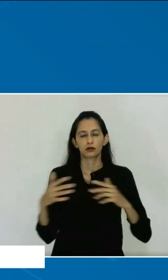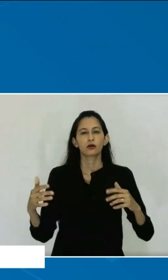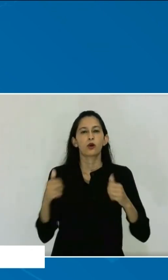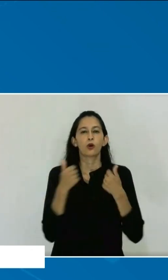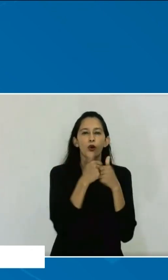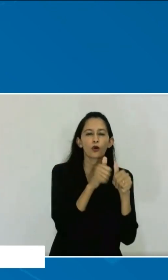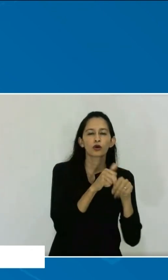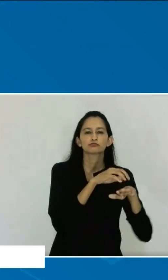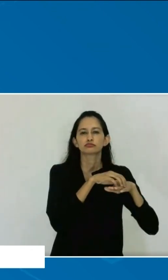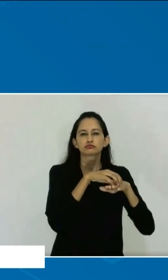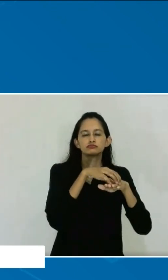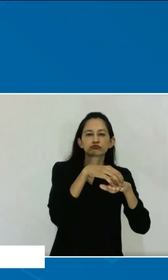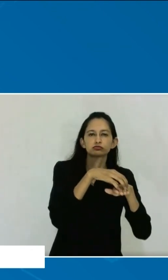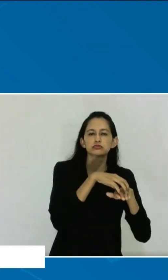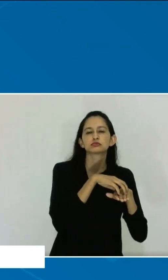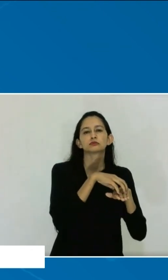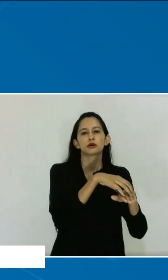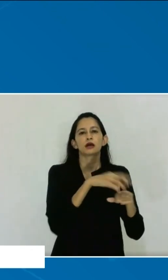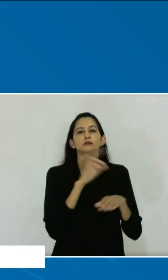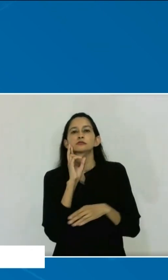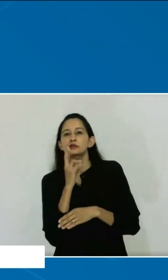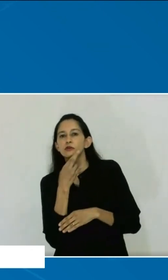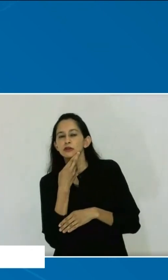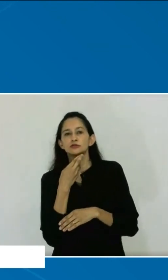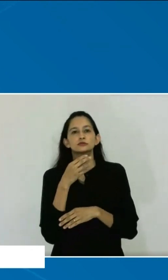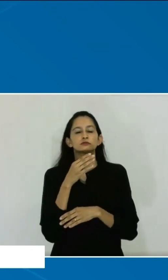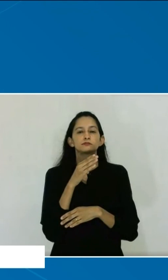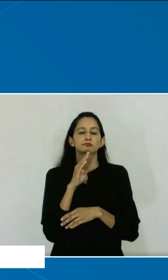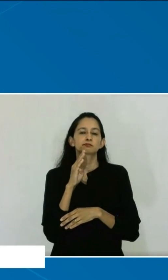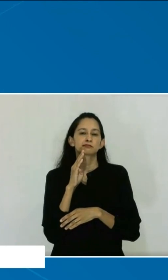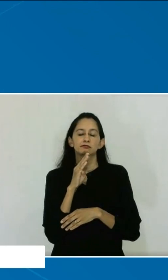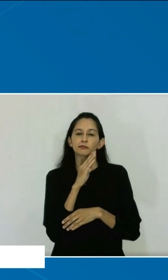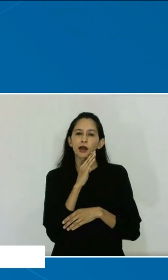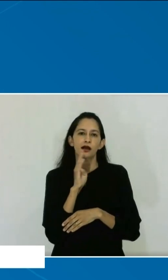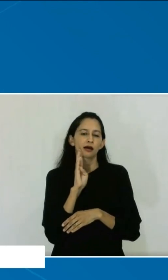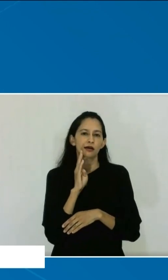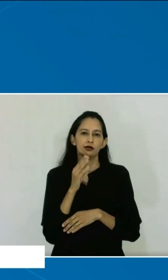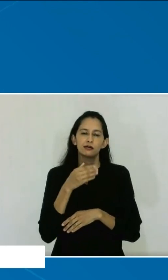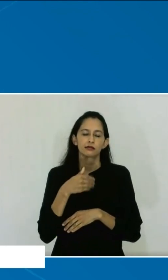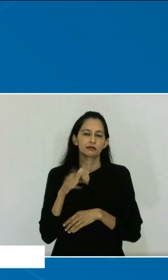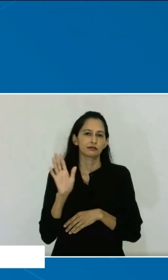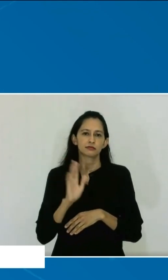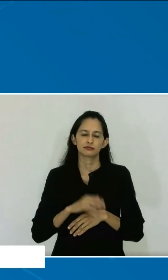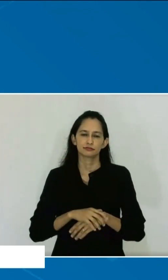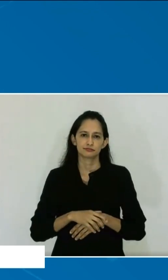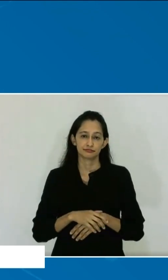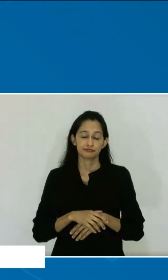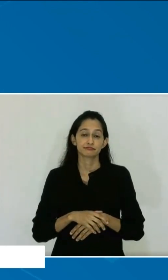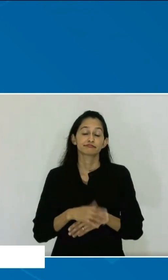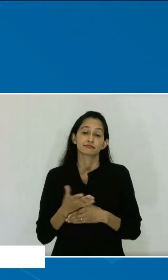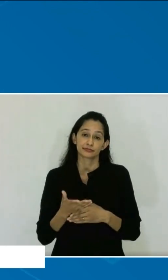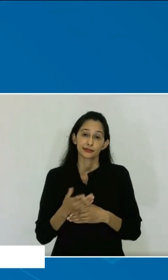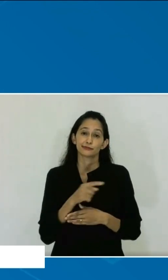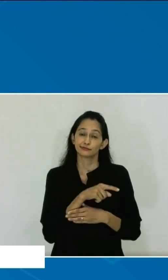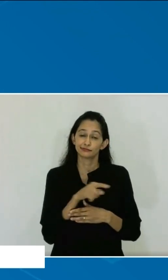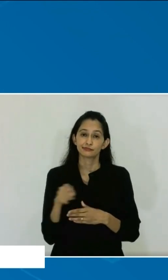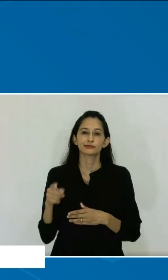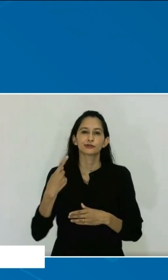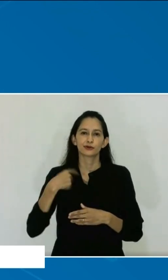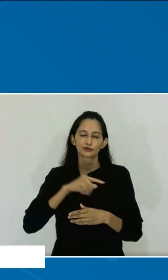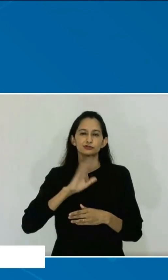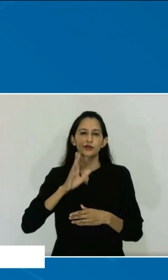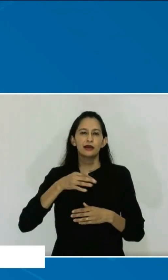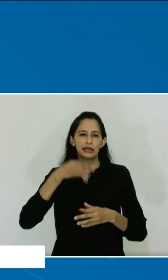público, o fluxo de pessoas em restaurantes, em bares, e o que isso representaria para a pandemia. Então, nós somos criticados também, né, Geraldo,